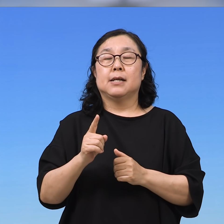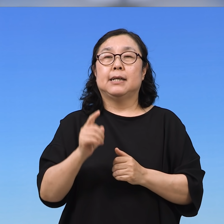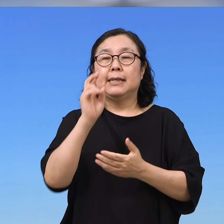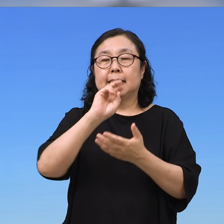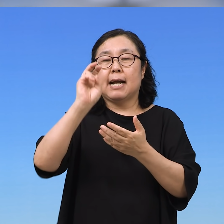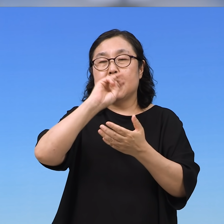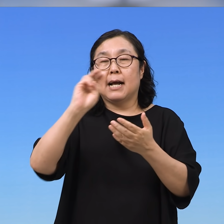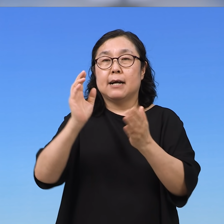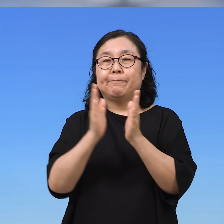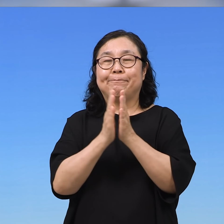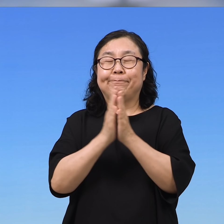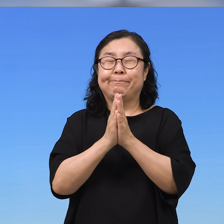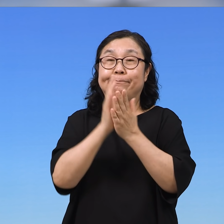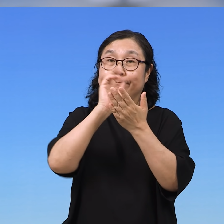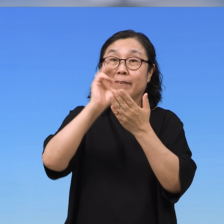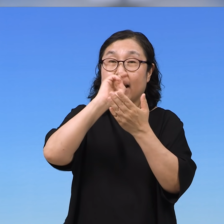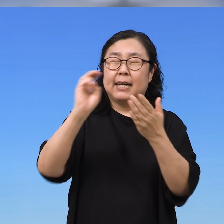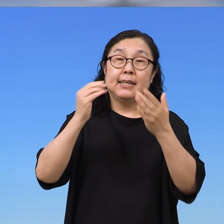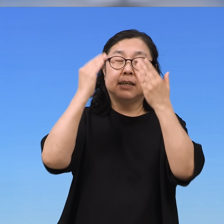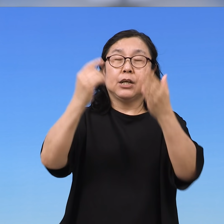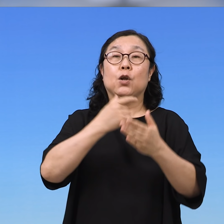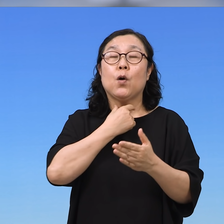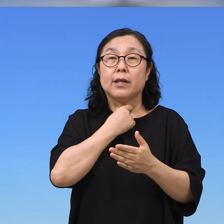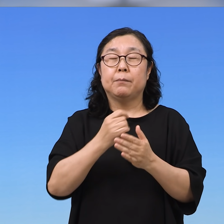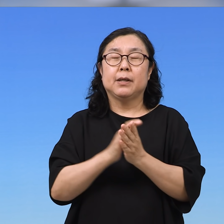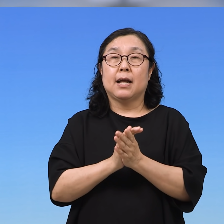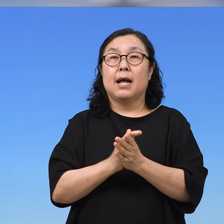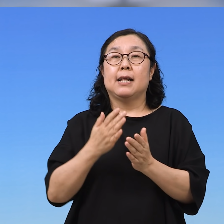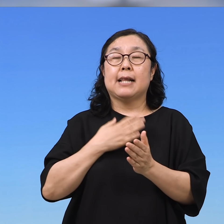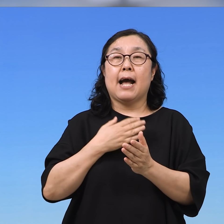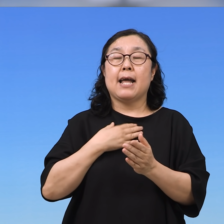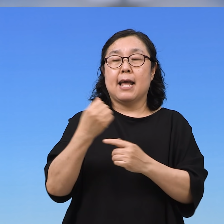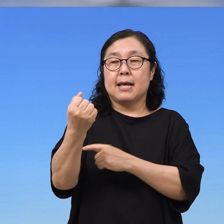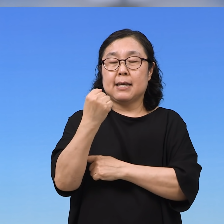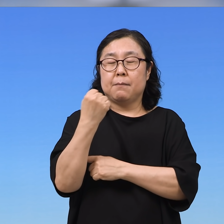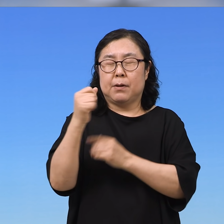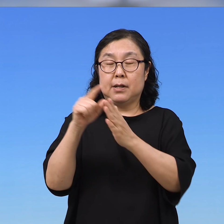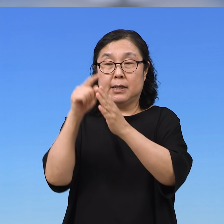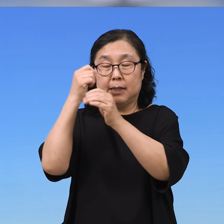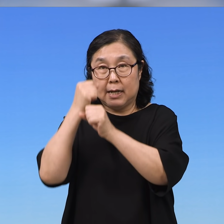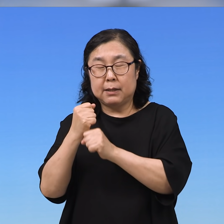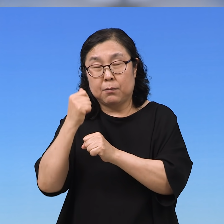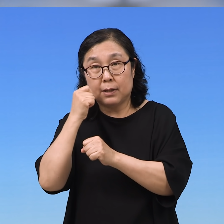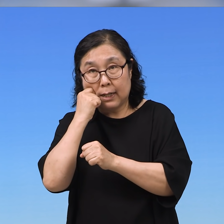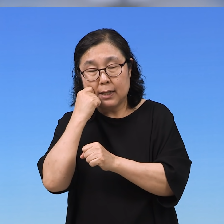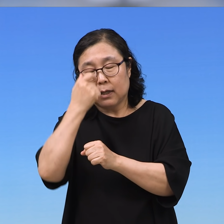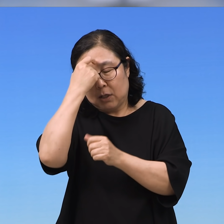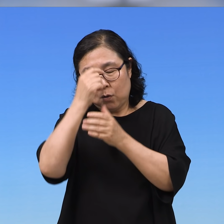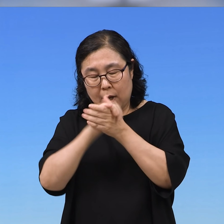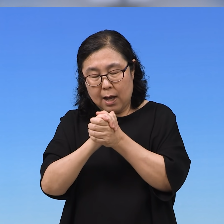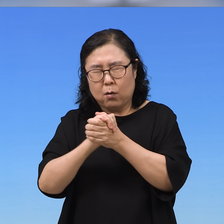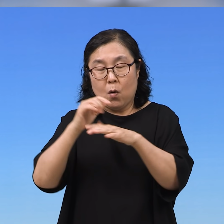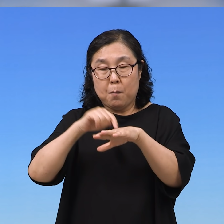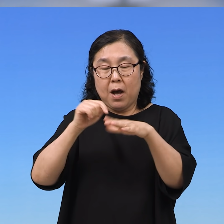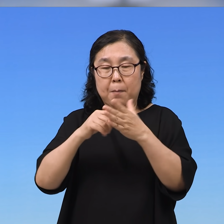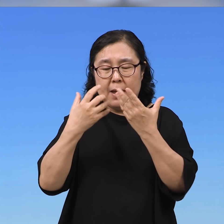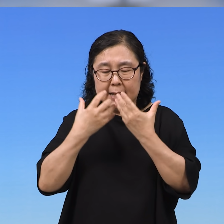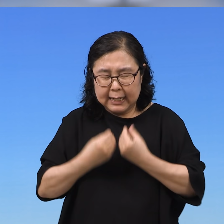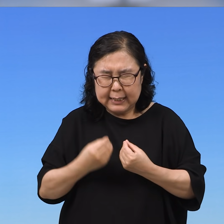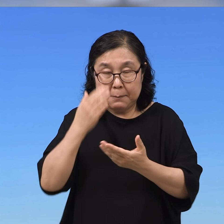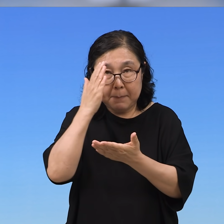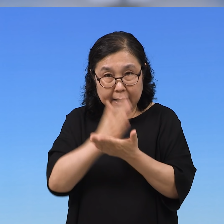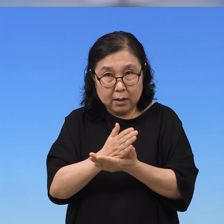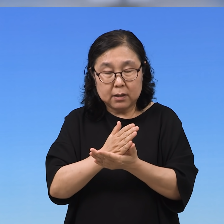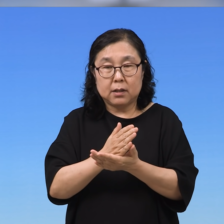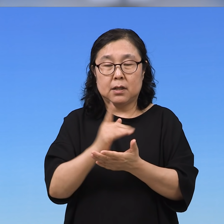이 세상을 살아가는 동안에 나의 힘을 의지할 수 없으니 기도하고 낙심하지 말 것은,